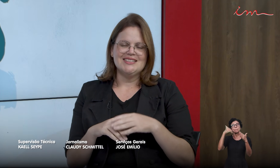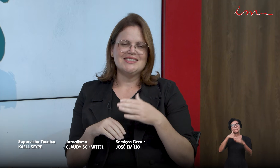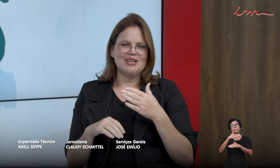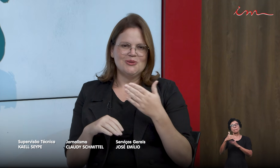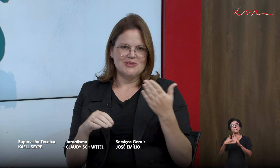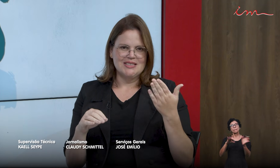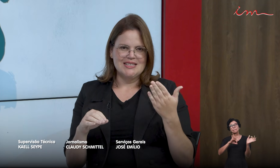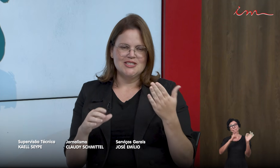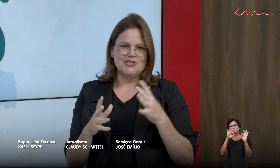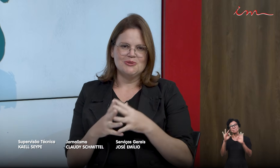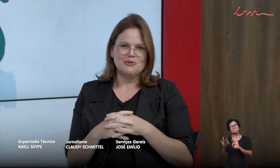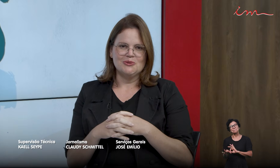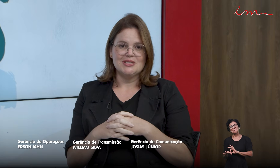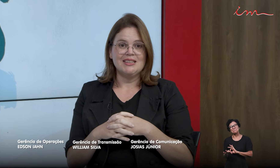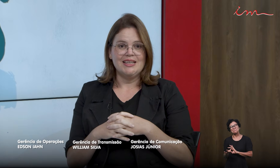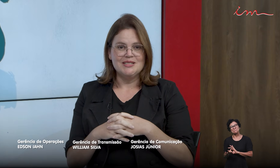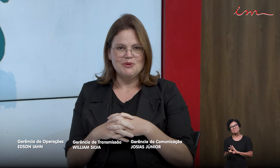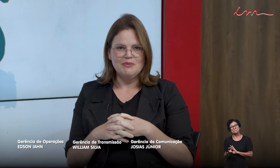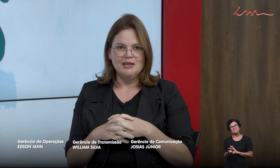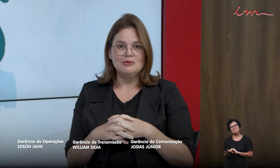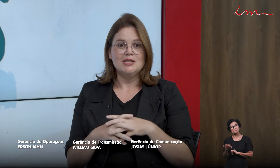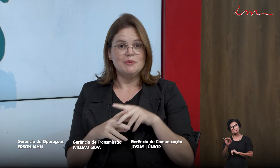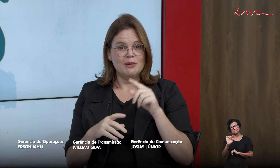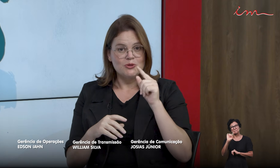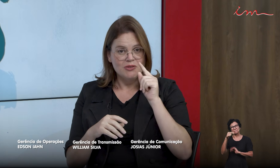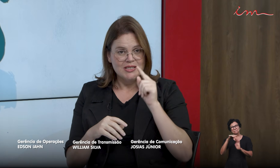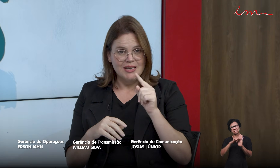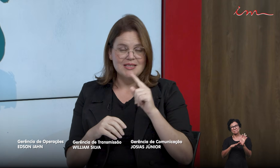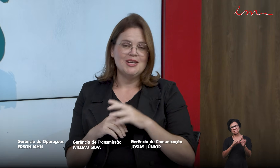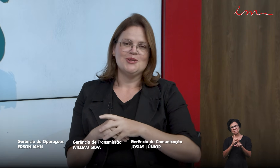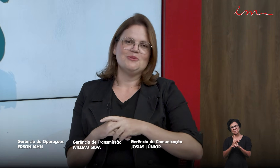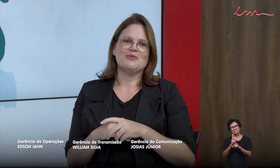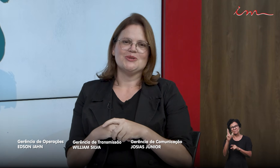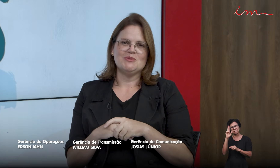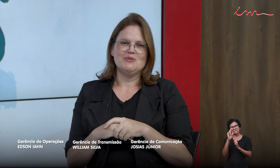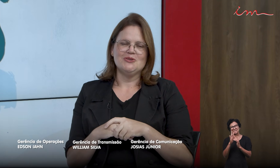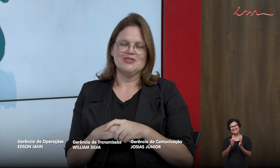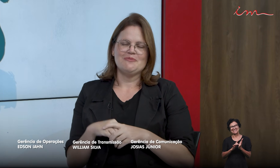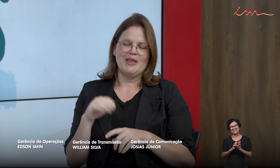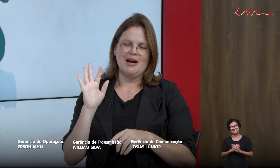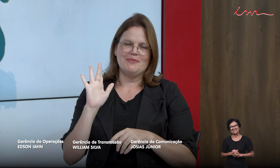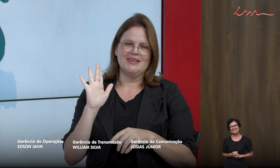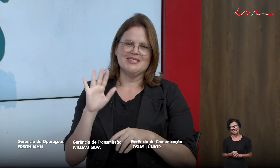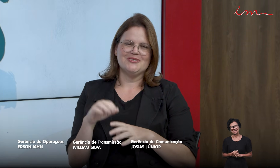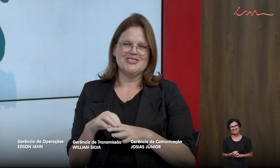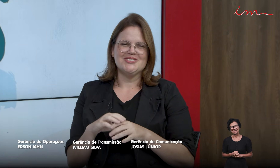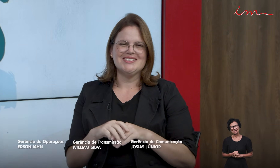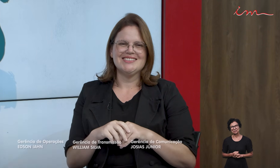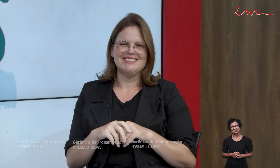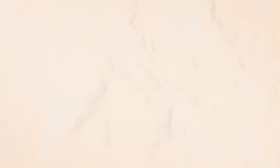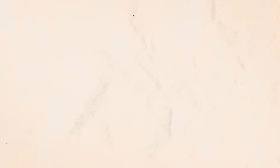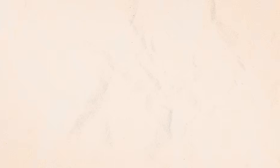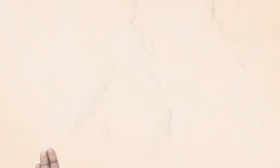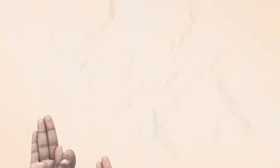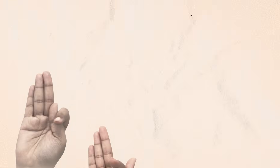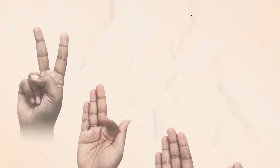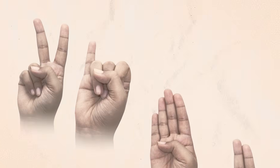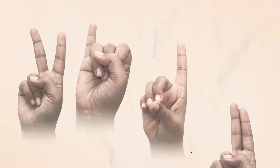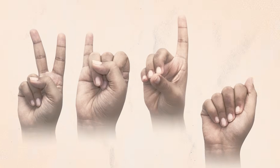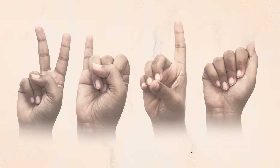eu quero agradecer a todos que assistiram conosco até esse momento e esperamos vocês no próximo episódio. A paz do Senhor Jesus.